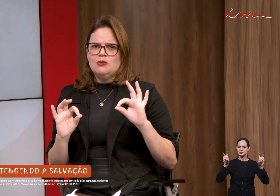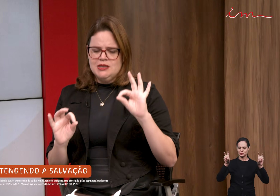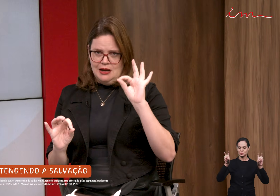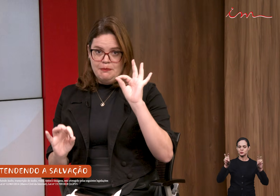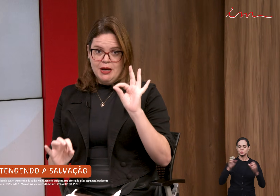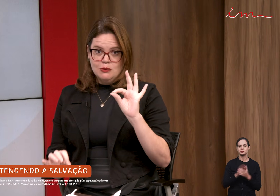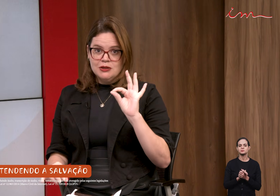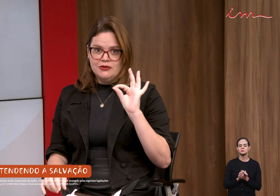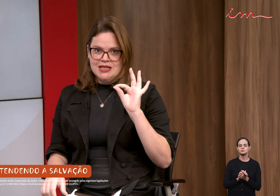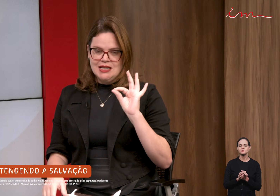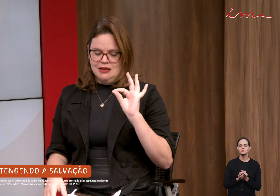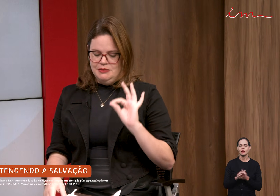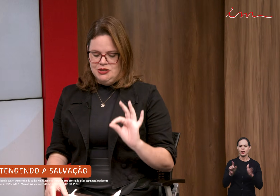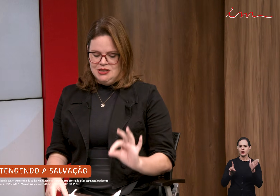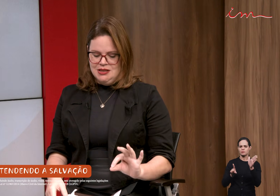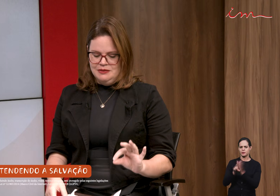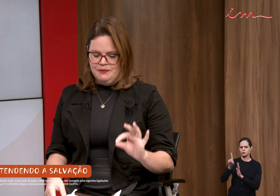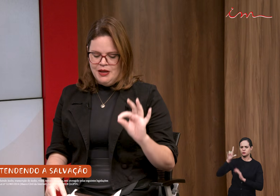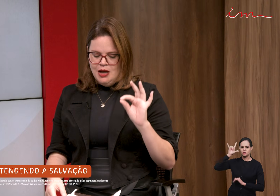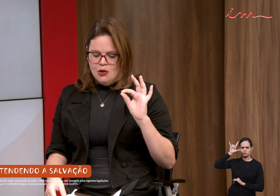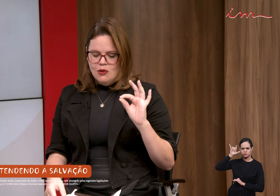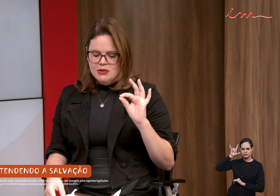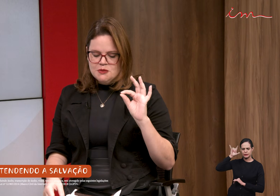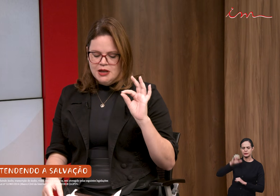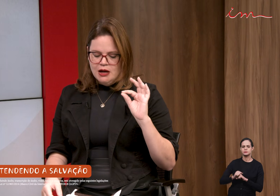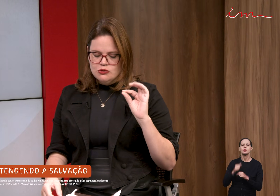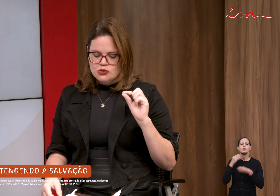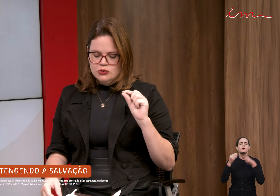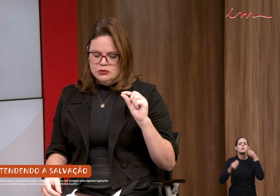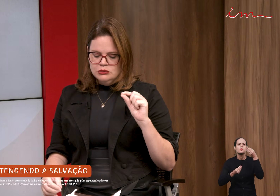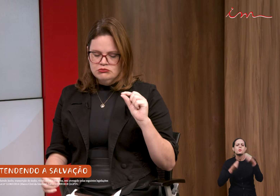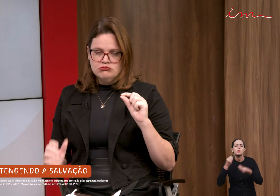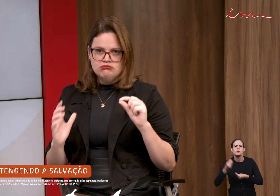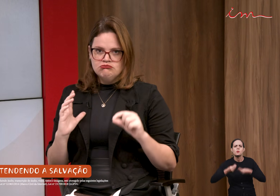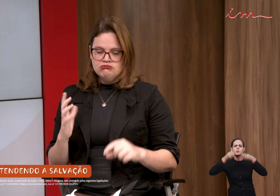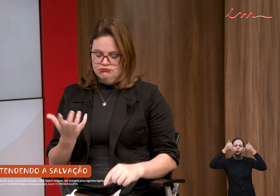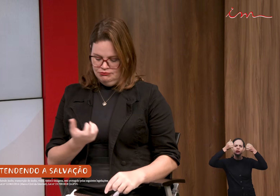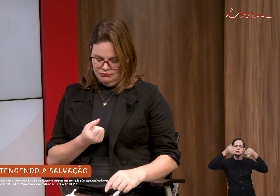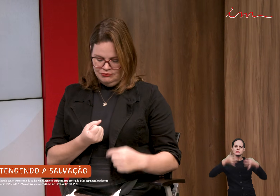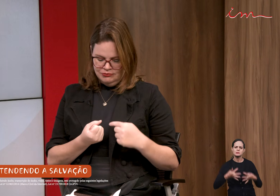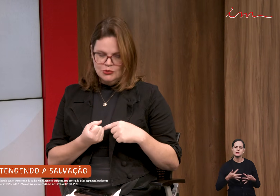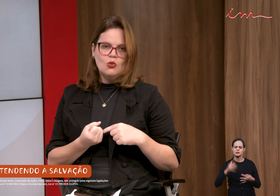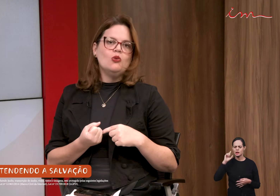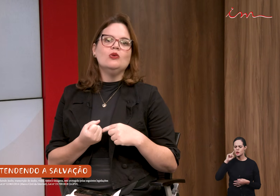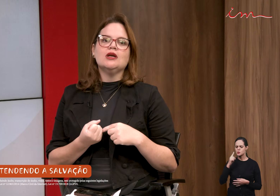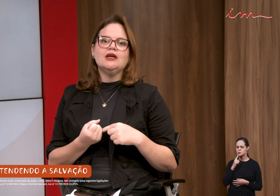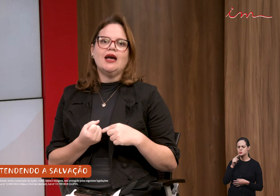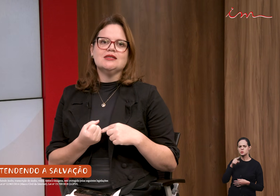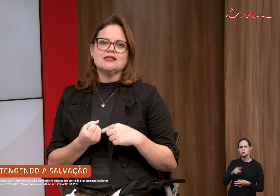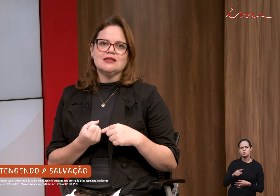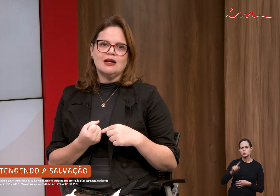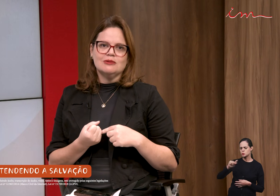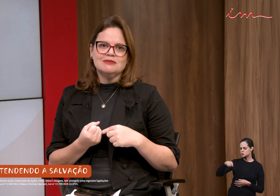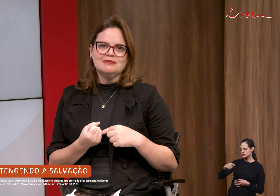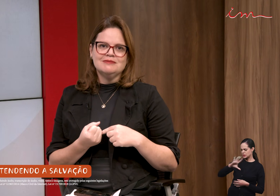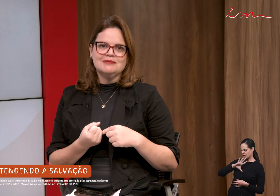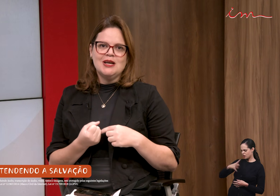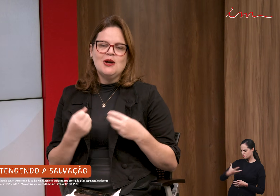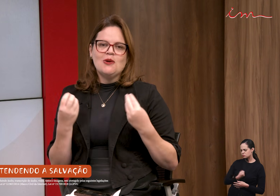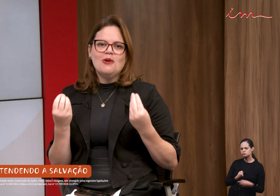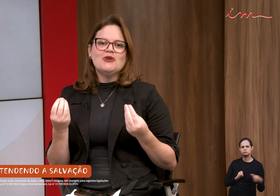a irmã falou, a pergunta foi exatamente assim: como explicar ao surdo o que é esse